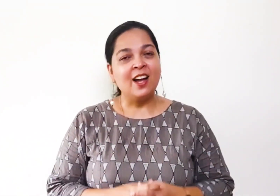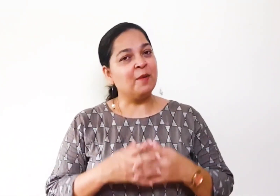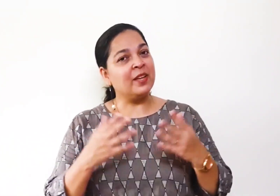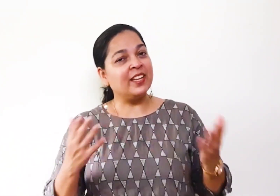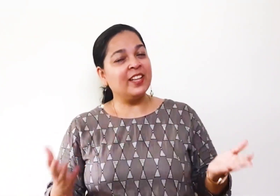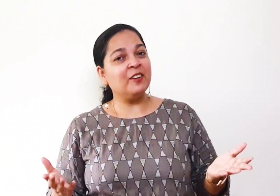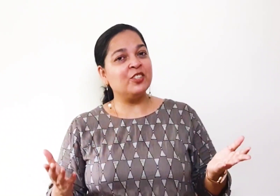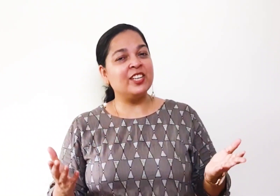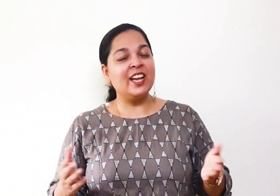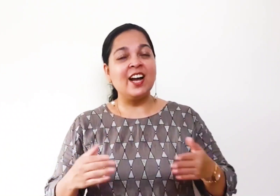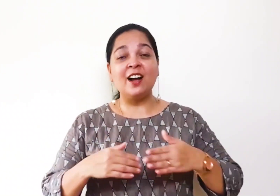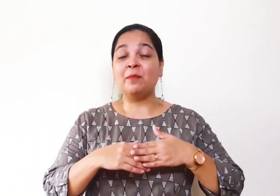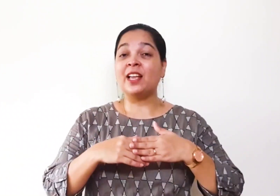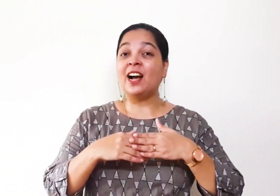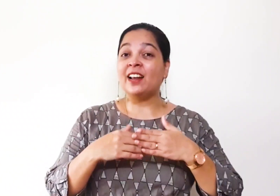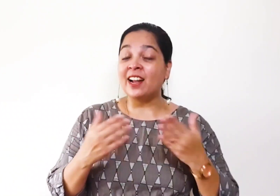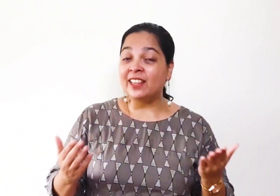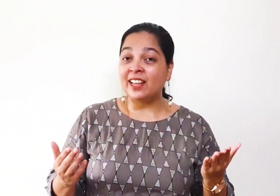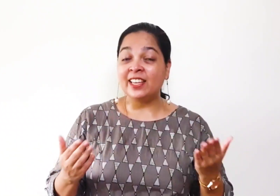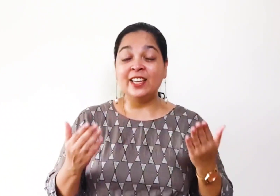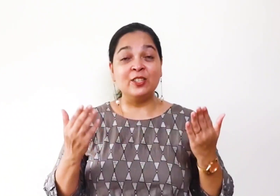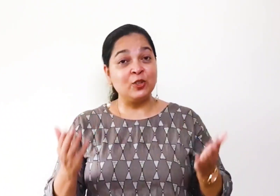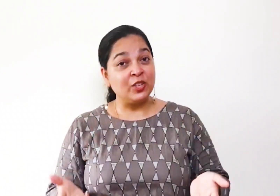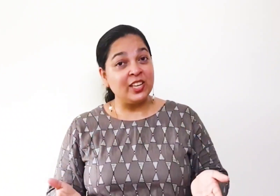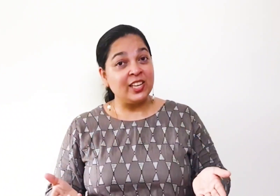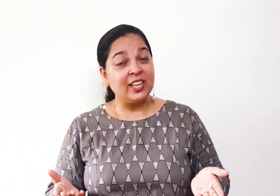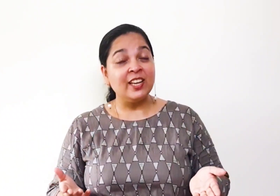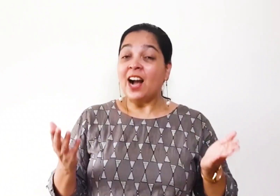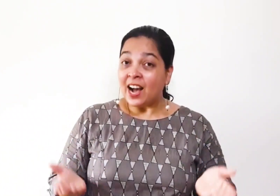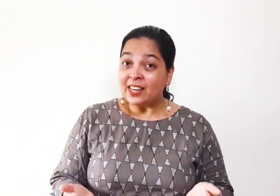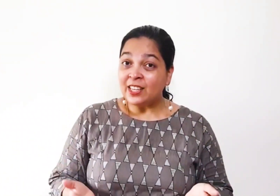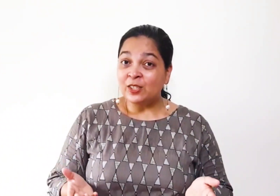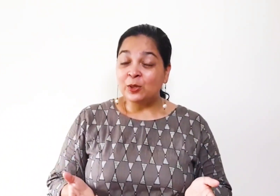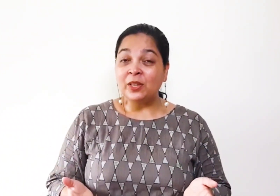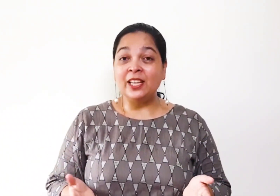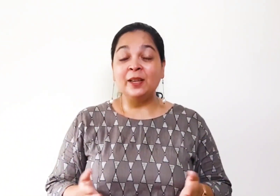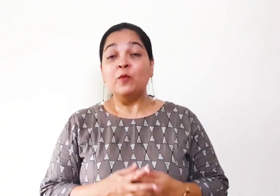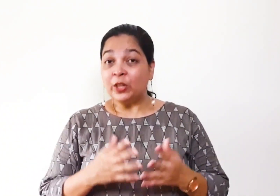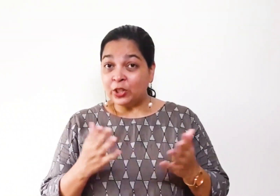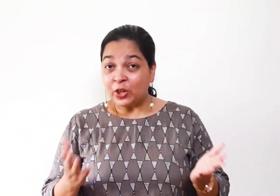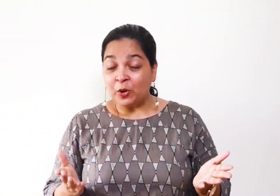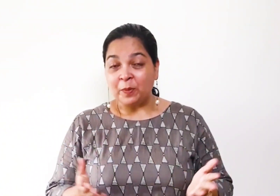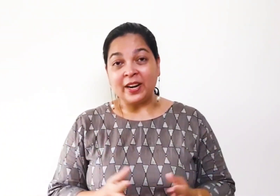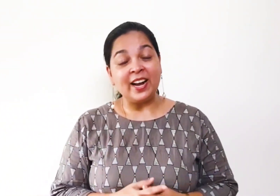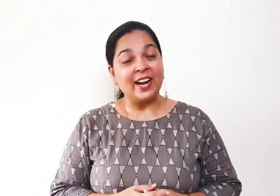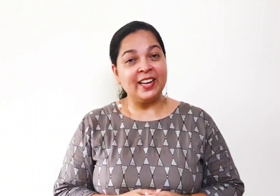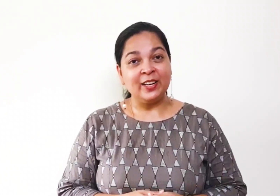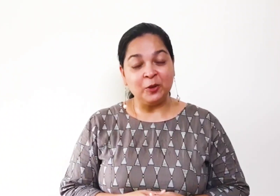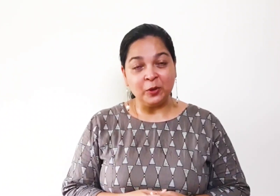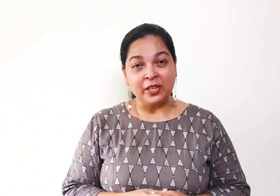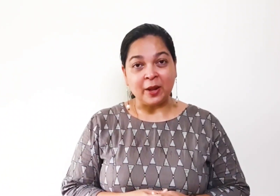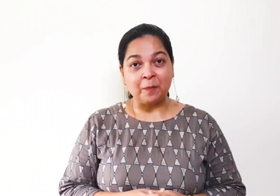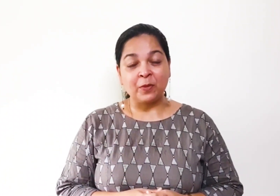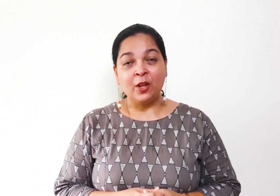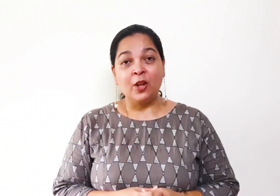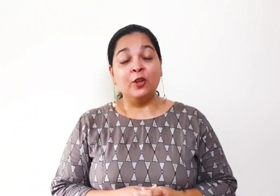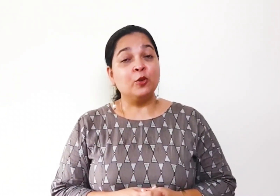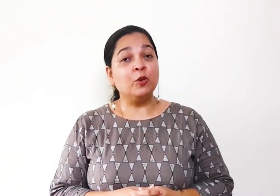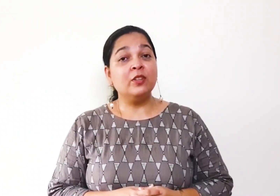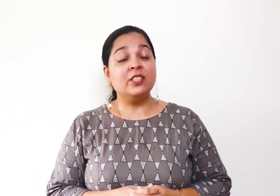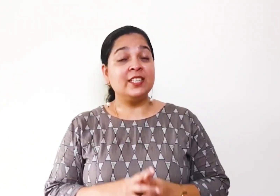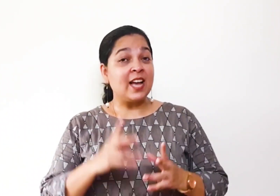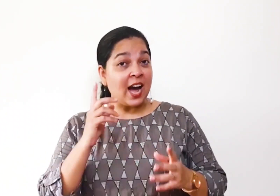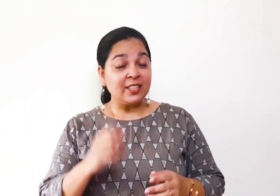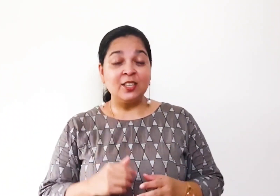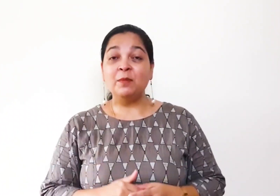आया। हमने कितना कुछ किया, हमने आराधना की, स्तुति की, कहानी सुनी, वचन को पढ़ा, हालेलुया।